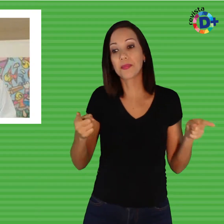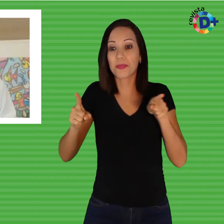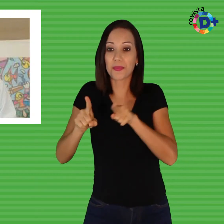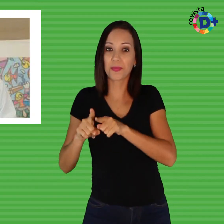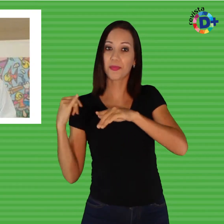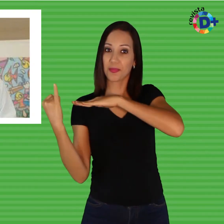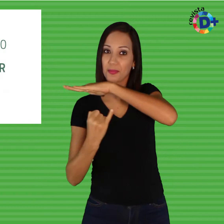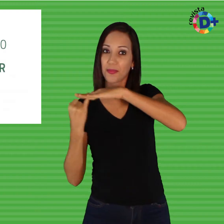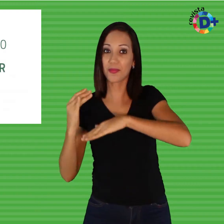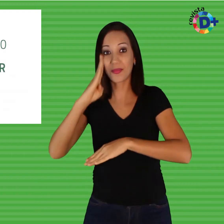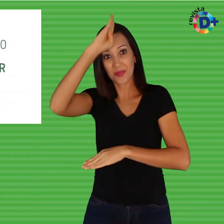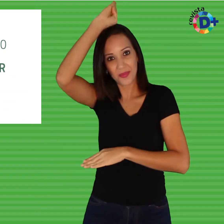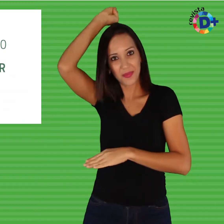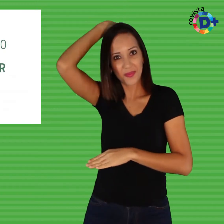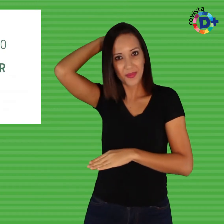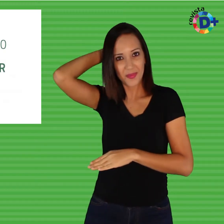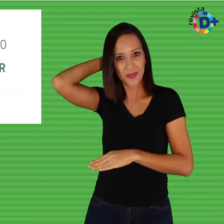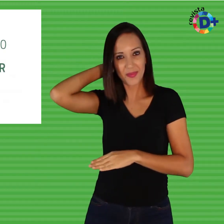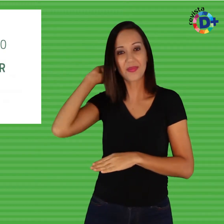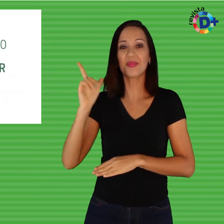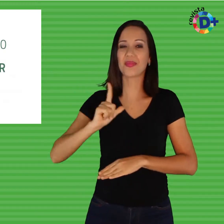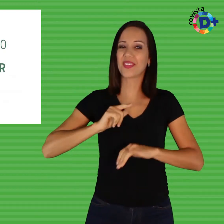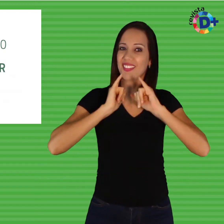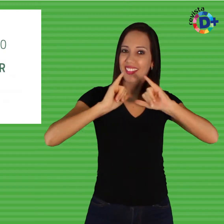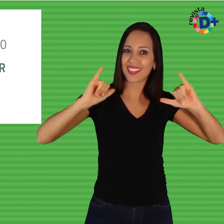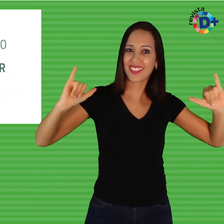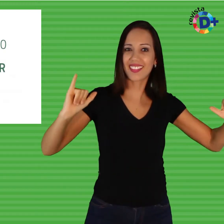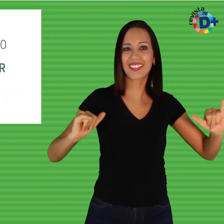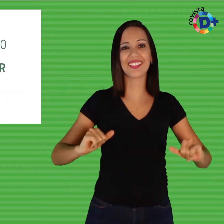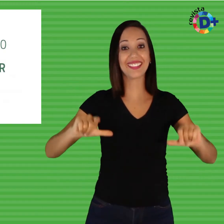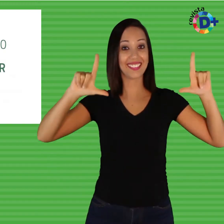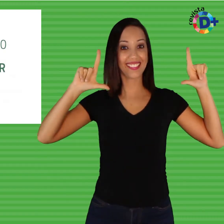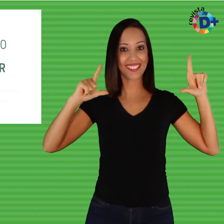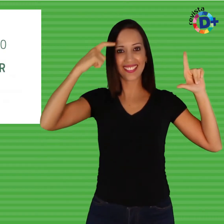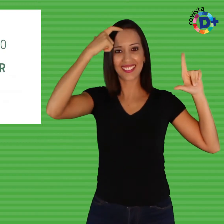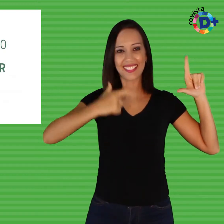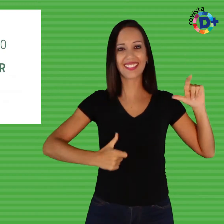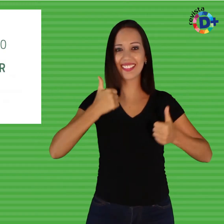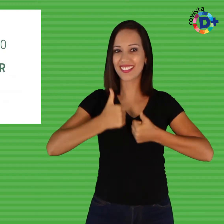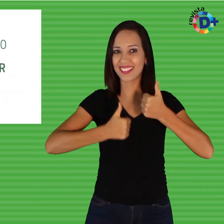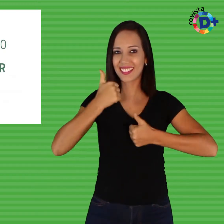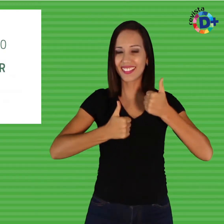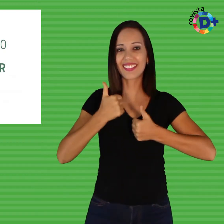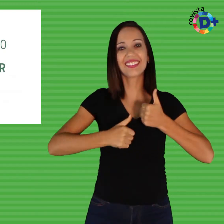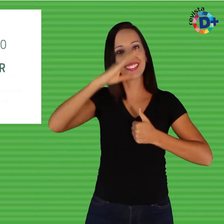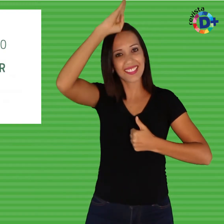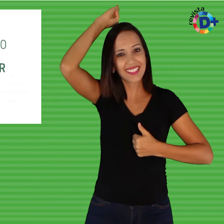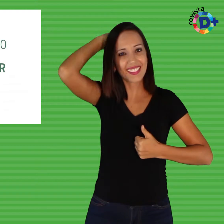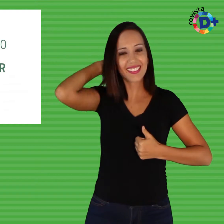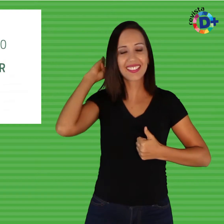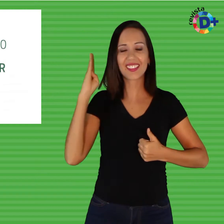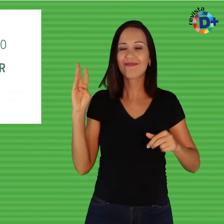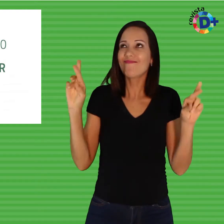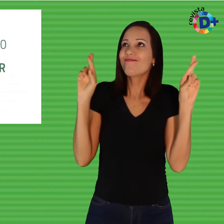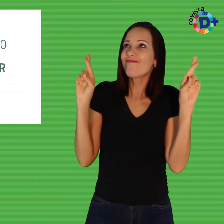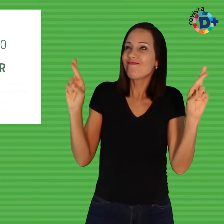ao Instituto Projeto Neymar Júnior, bem como a campanha estrelada pelo atleta, nos traz a esperança que